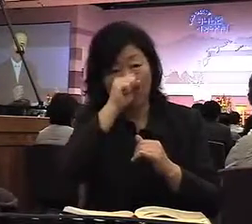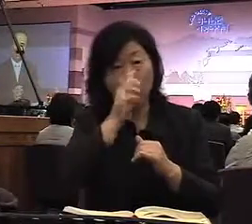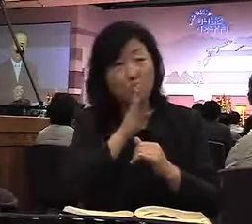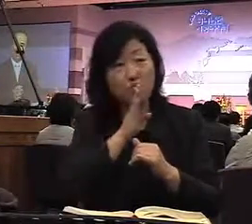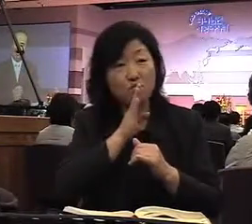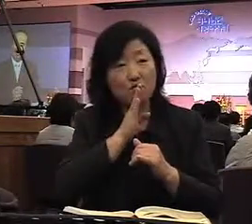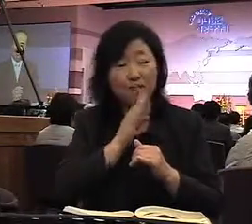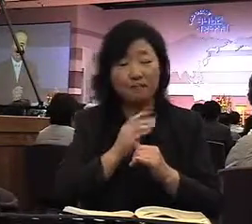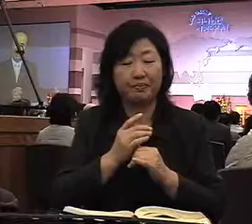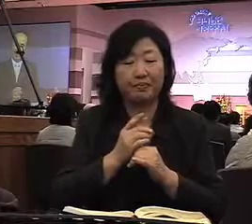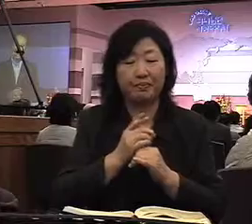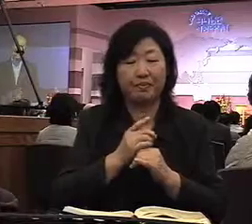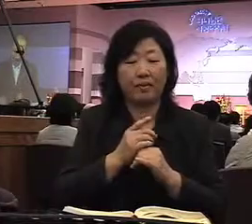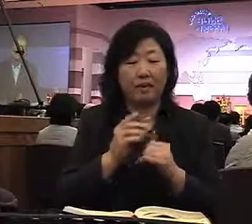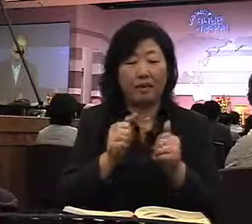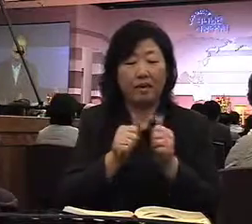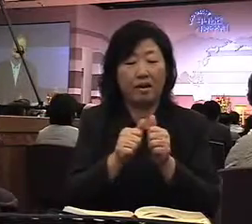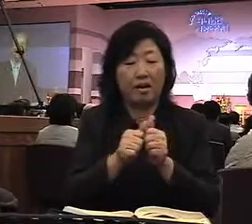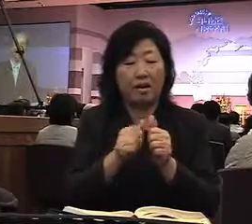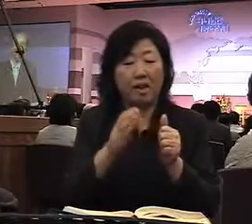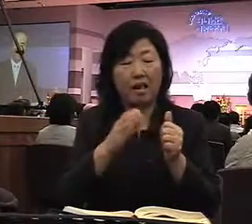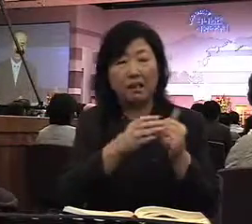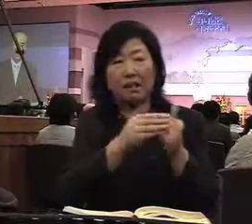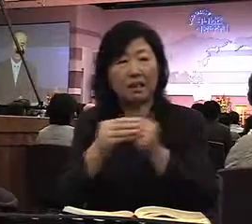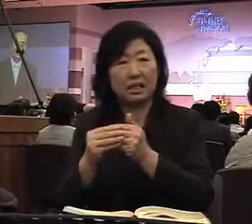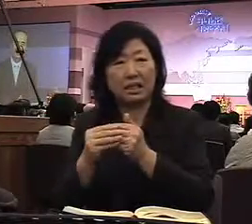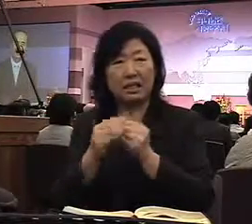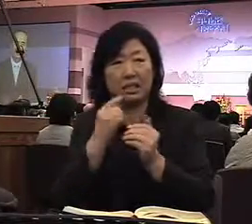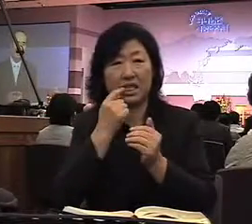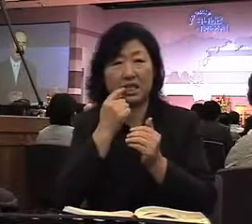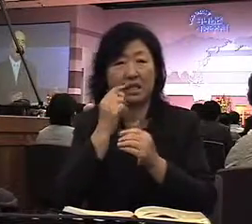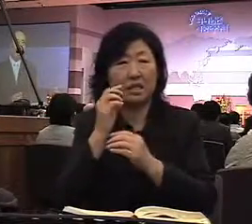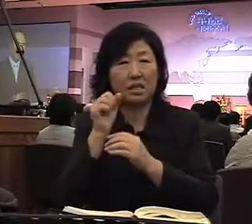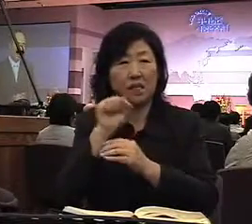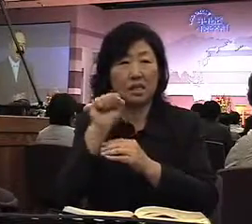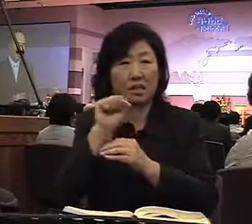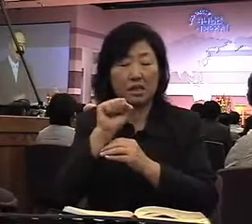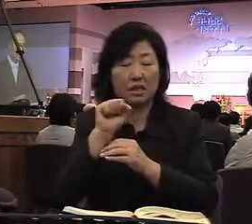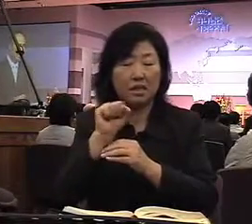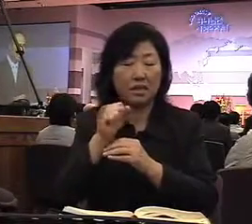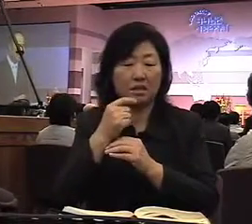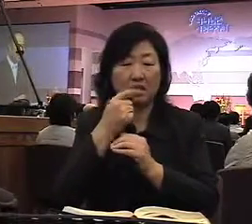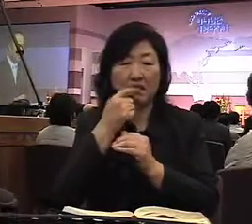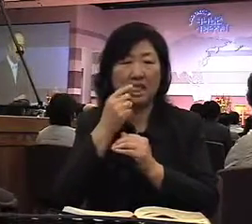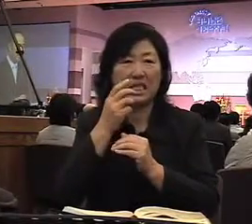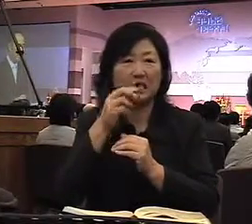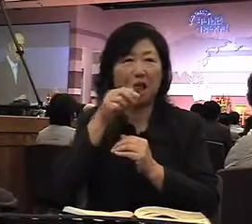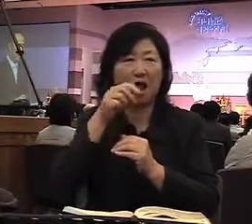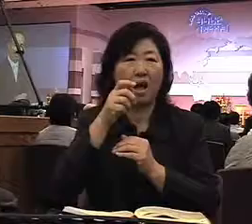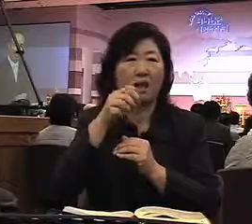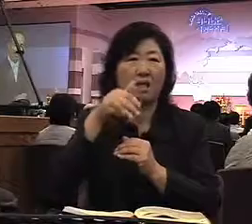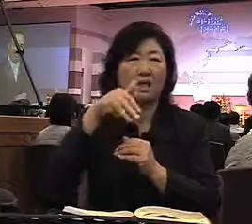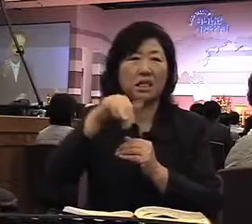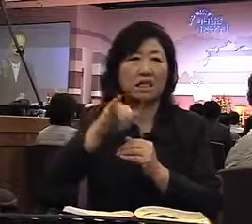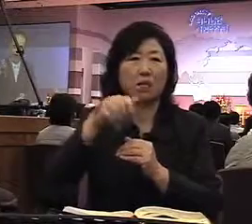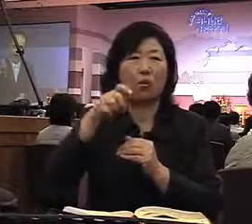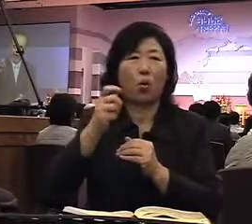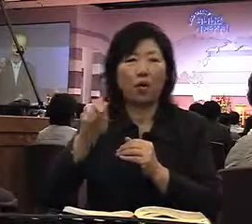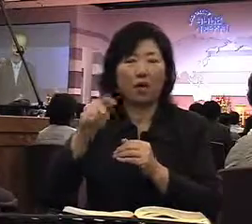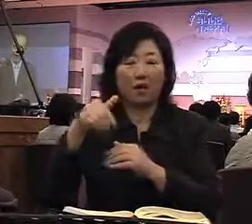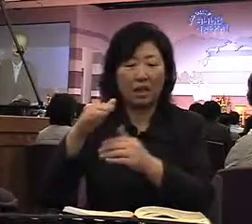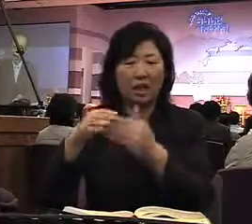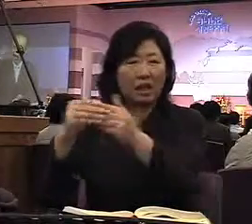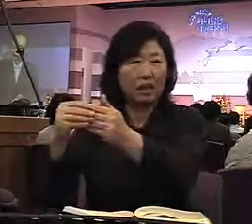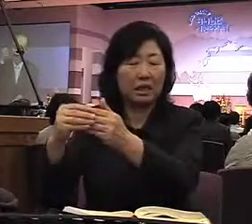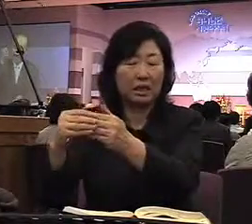여러분 거기다 대고 우리 집 아이를 데리고 이빨이 하나 흔들려서 치과에 갔습니다. 하도 이빨이 나쁘기 때문에. 우리 보통 어렸을 때